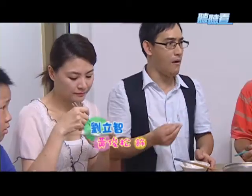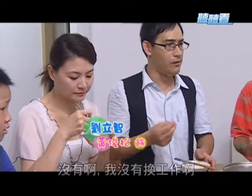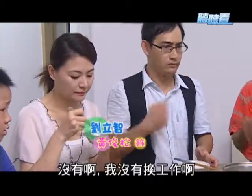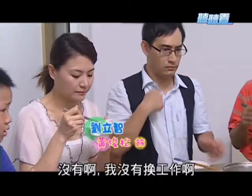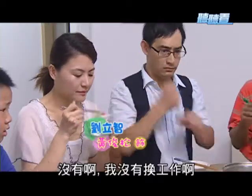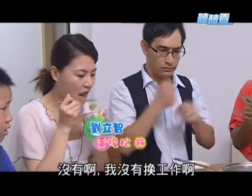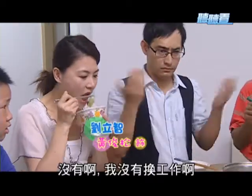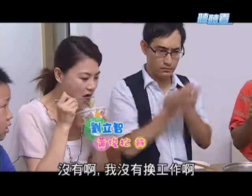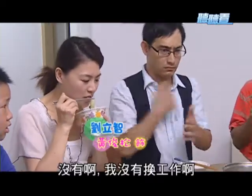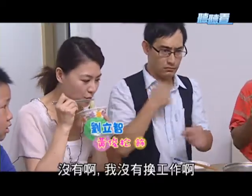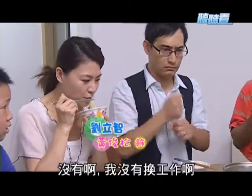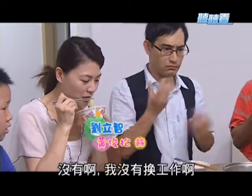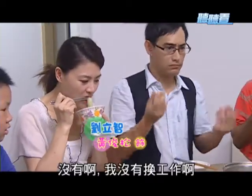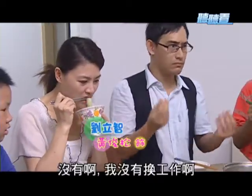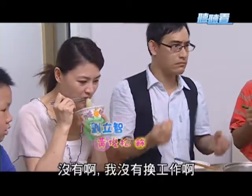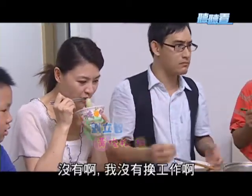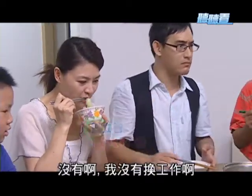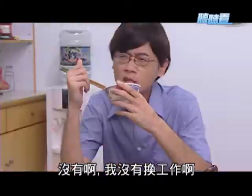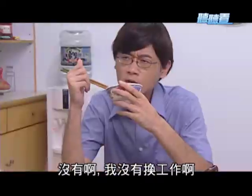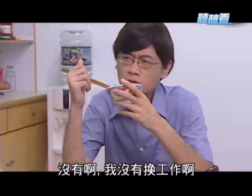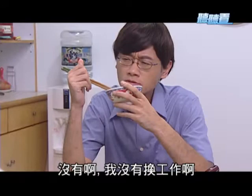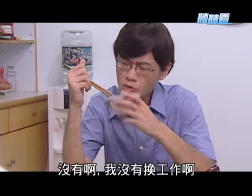没有啊，我没有换工作啊。嗯，